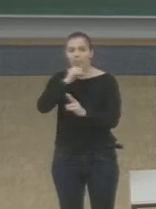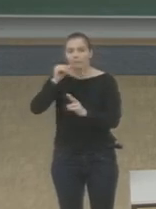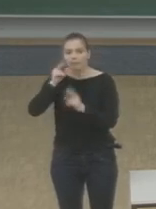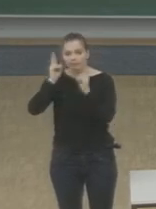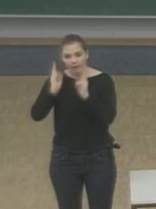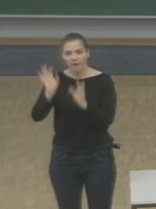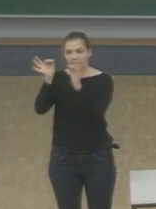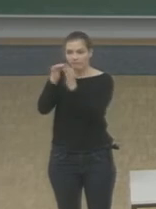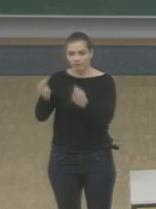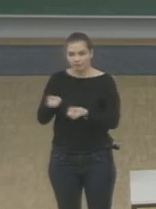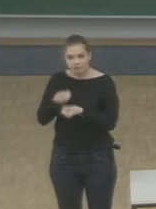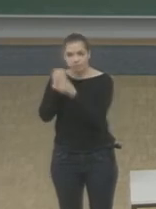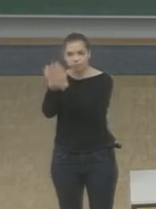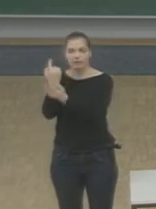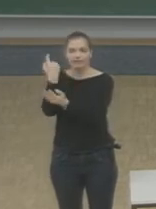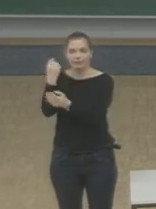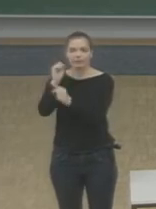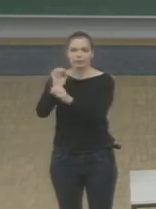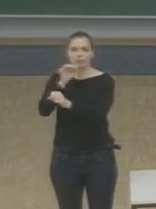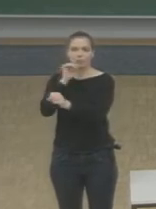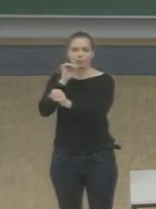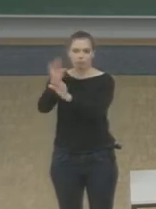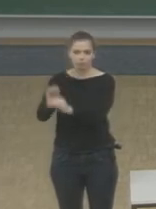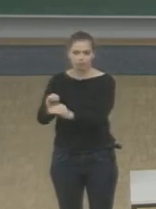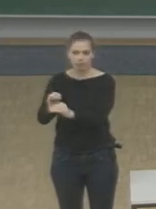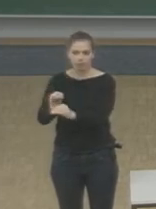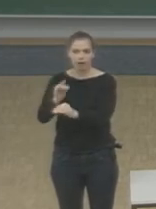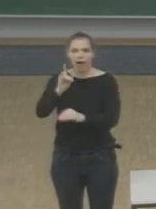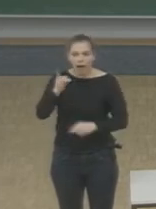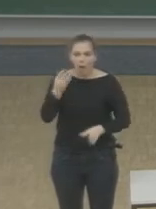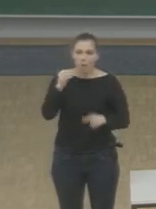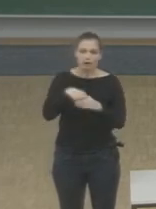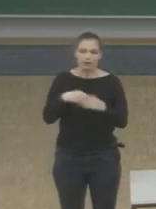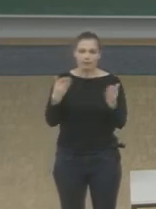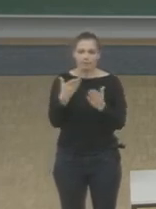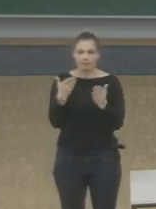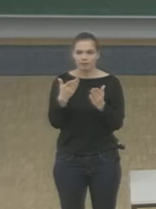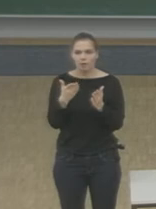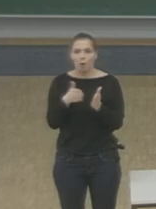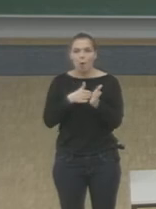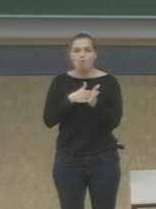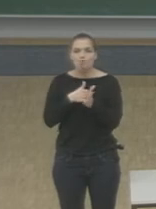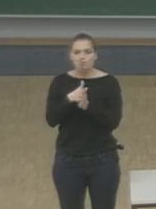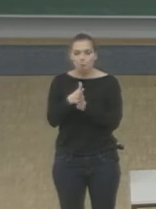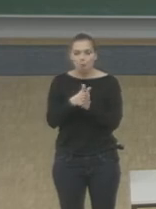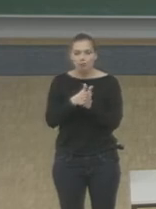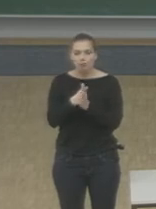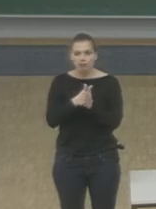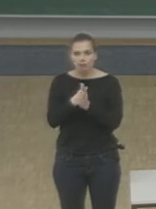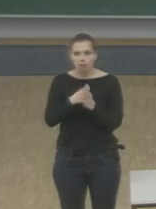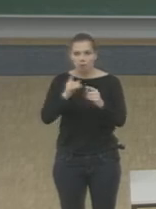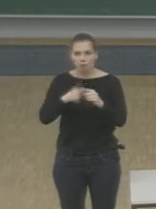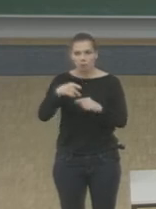verwertbare Fähigkeiten und Fertigkeiten mitsamt der, wie es so schön heißt, motivationalen und